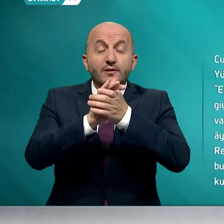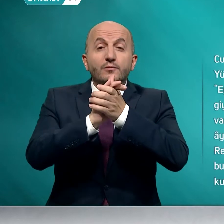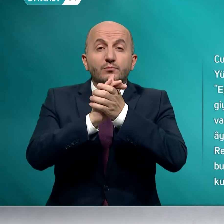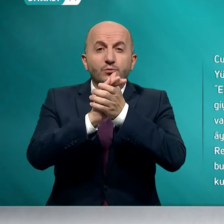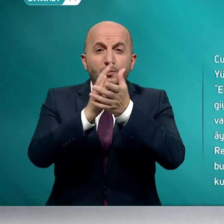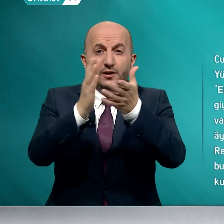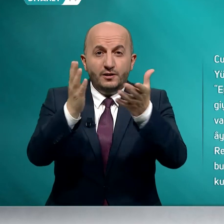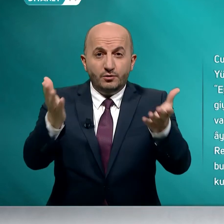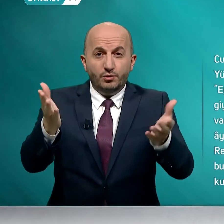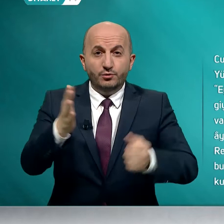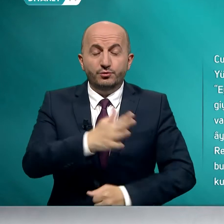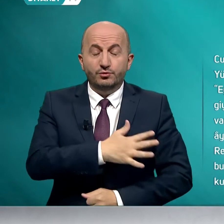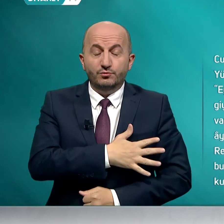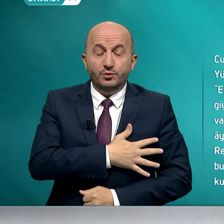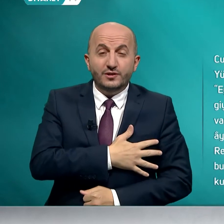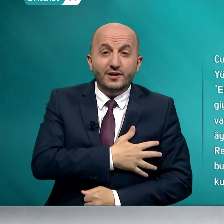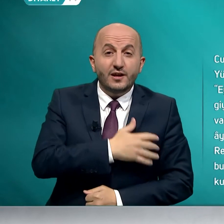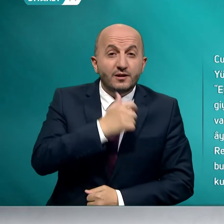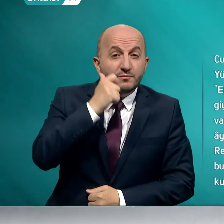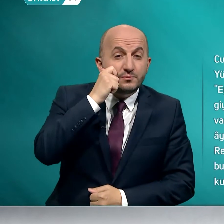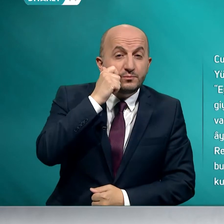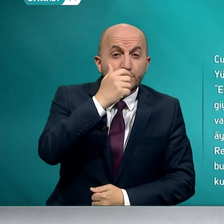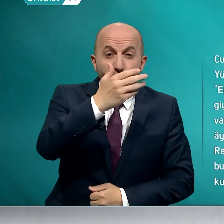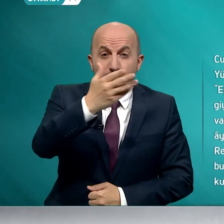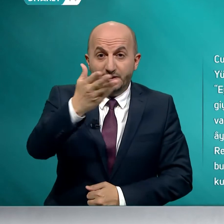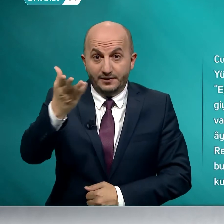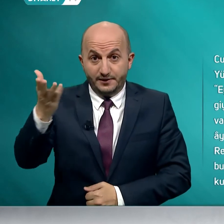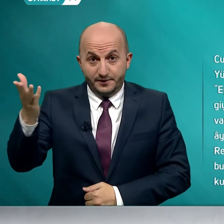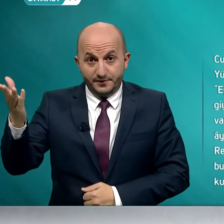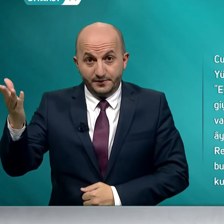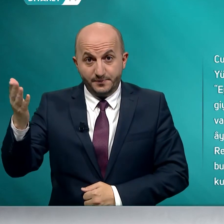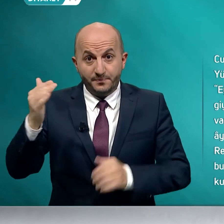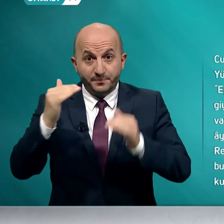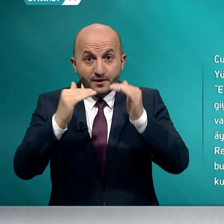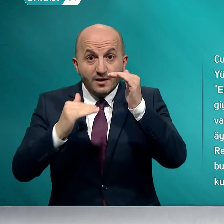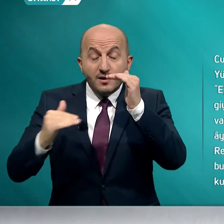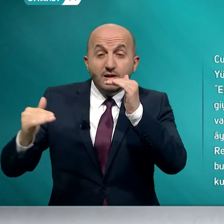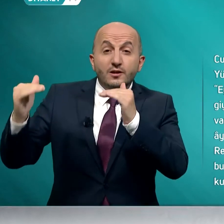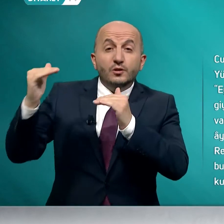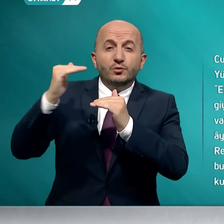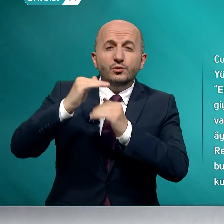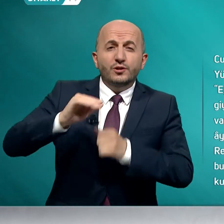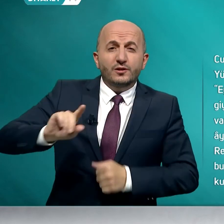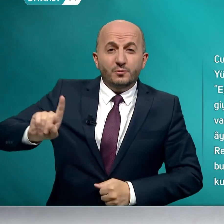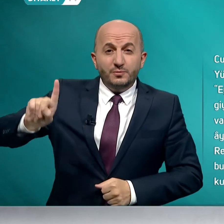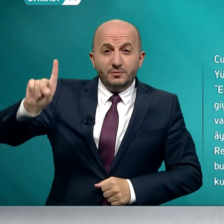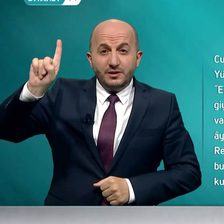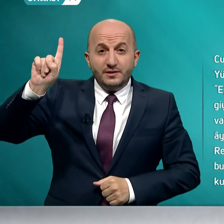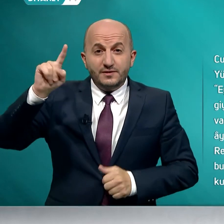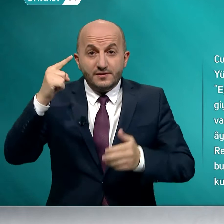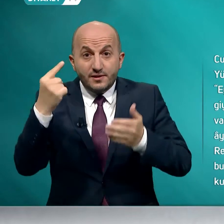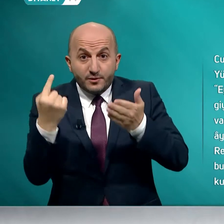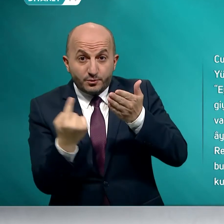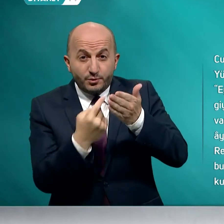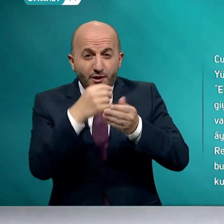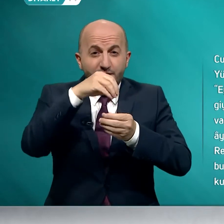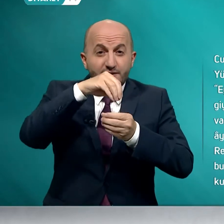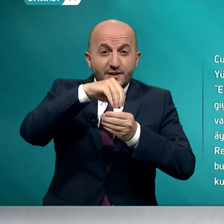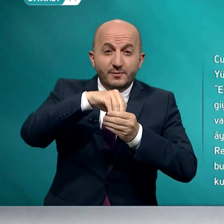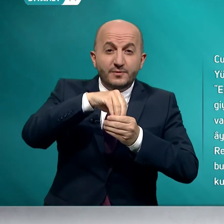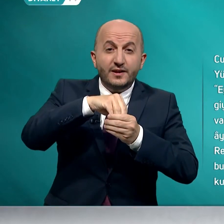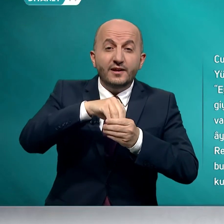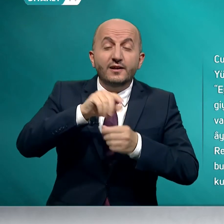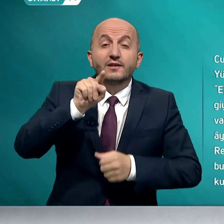Cumanız mübarek olsun muhterem Müslümanlar. Yüce Rabbimiz